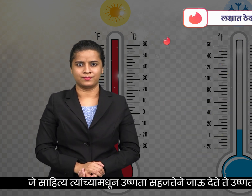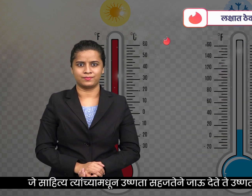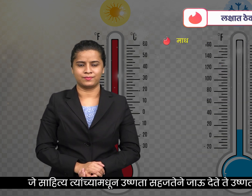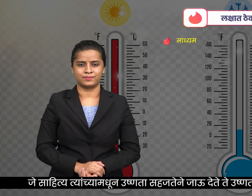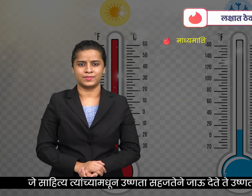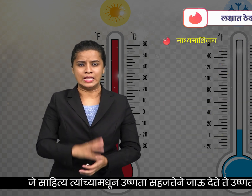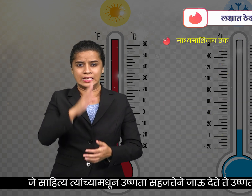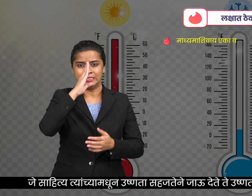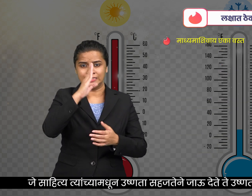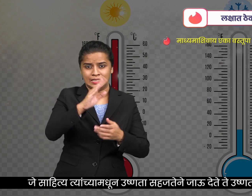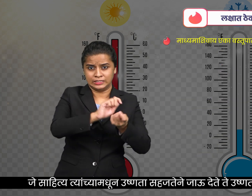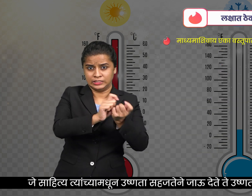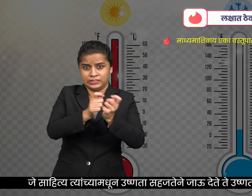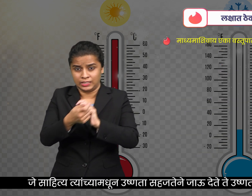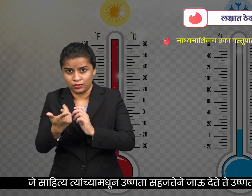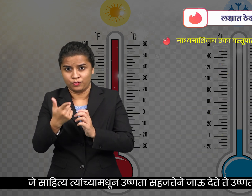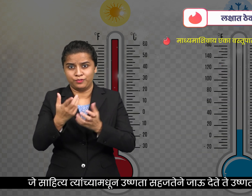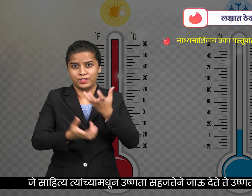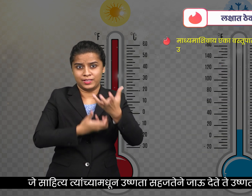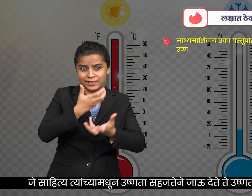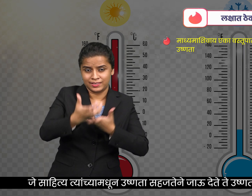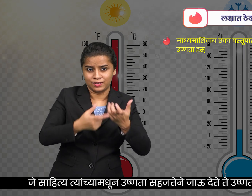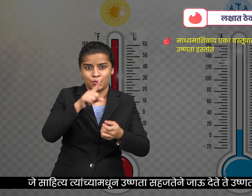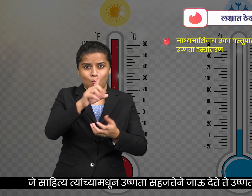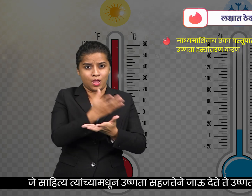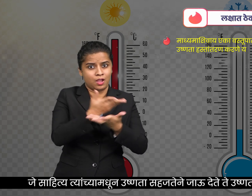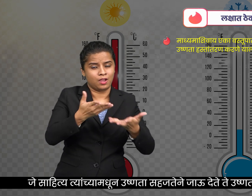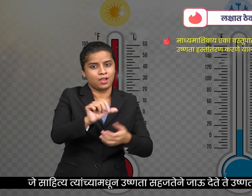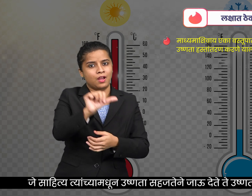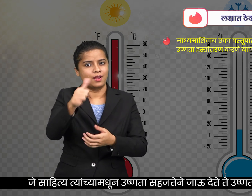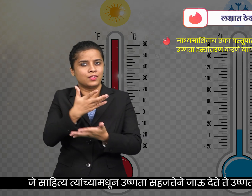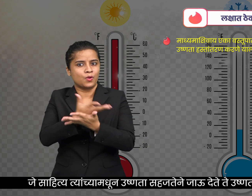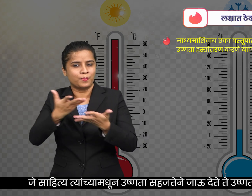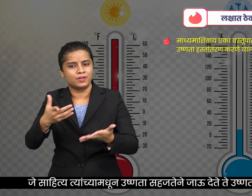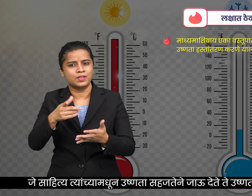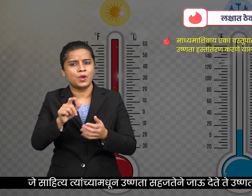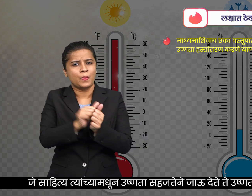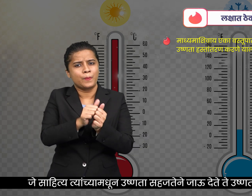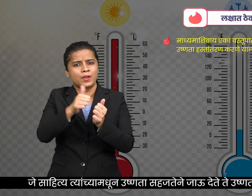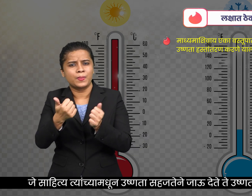जे साहित्य त्यामधून उष्णता सहजतेने जाऊ देते ते उष्णता वाहक असतात.